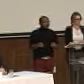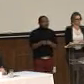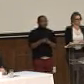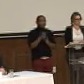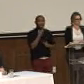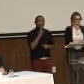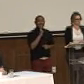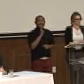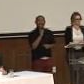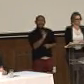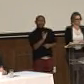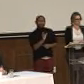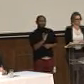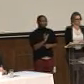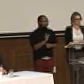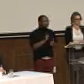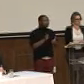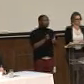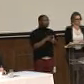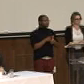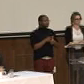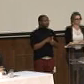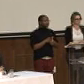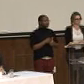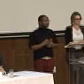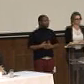extremamente práticos. Primeiro,